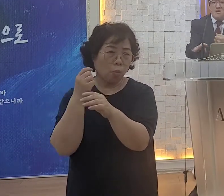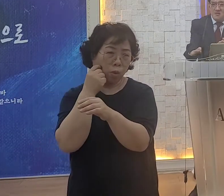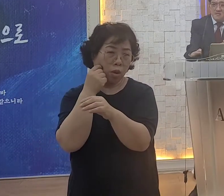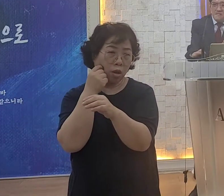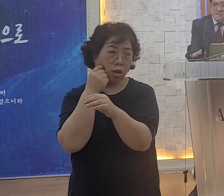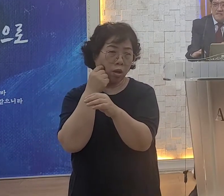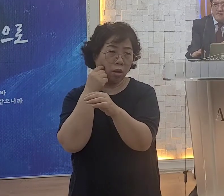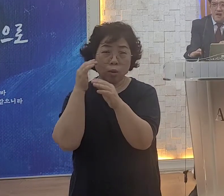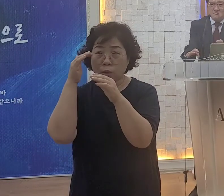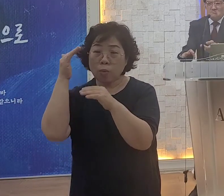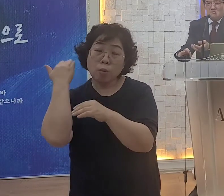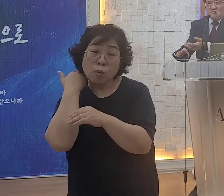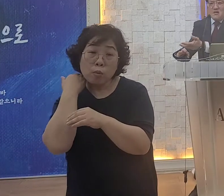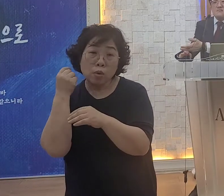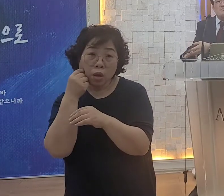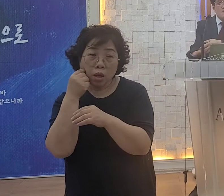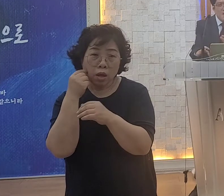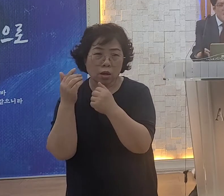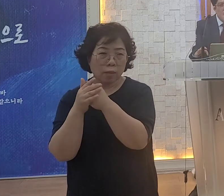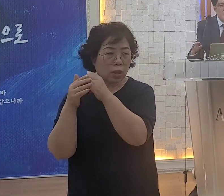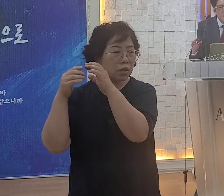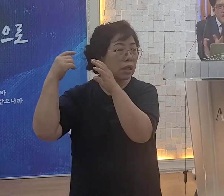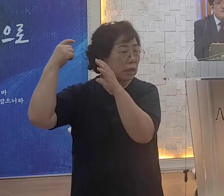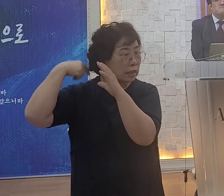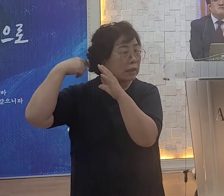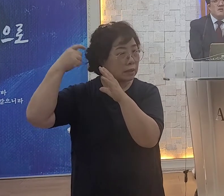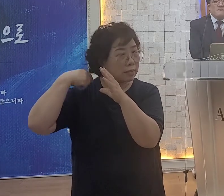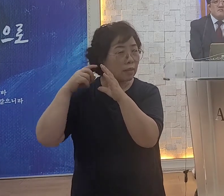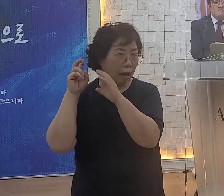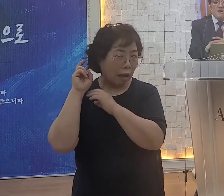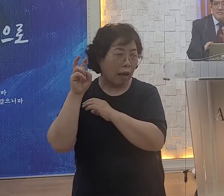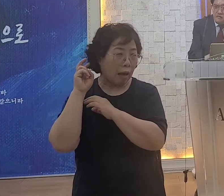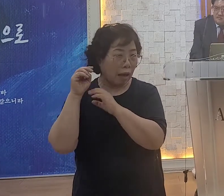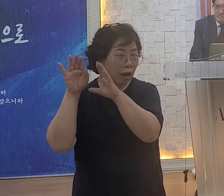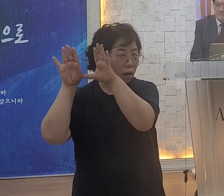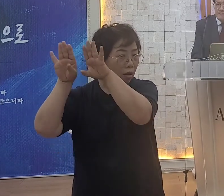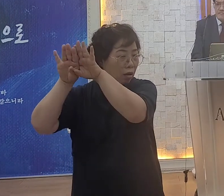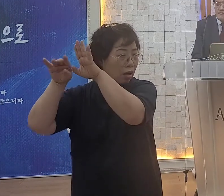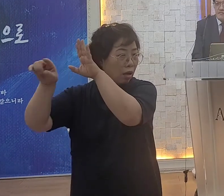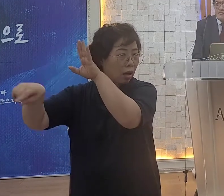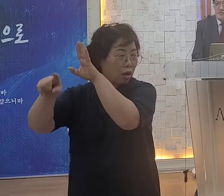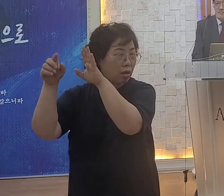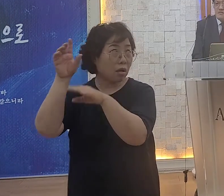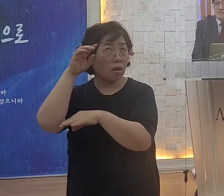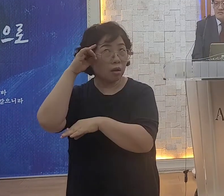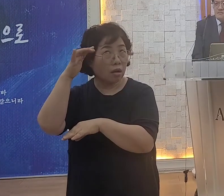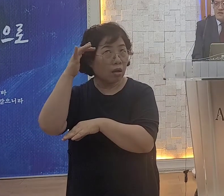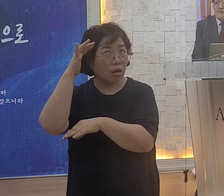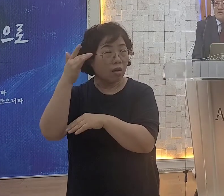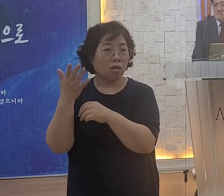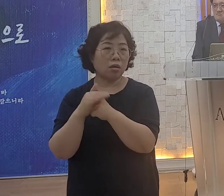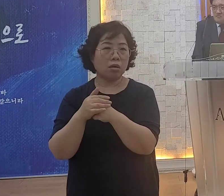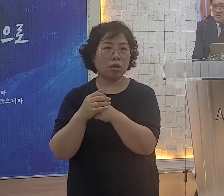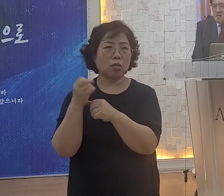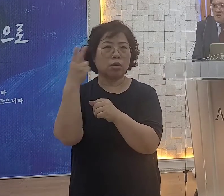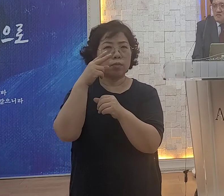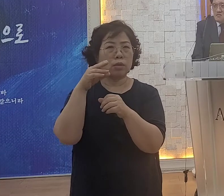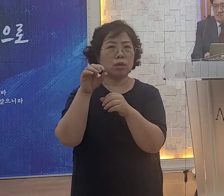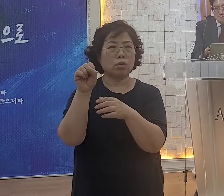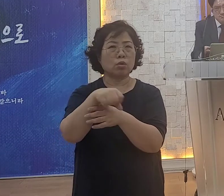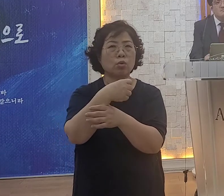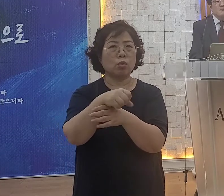침례하고 있구나. 순조롭게 잘 되구나. 이걸 알 뿐인데 갑자기 소리가 안 나요. 그러면 백발백중